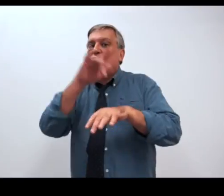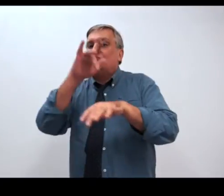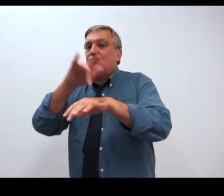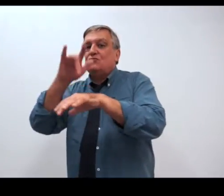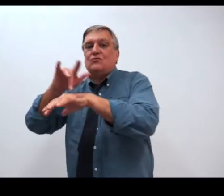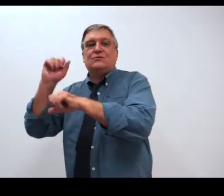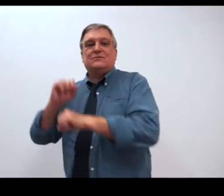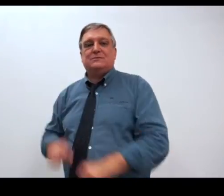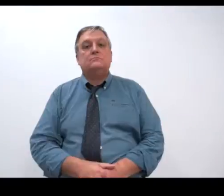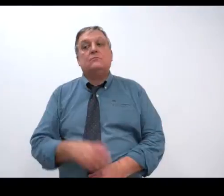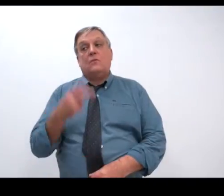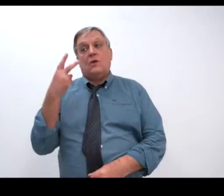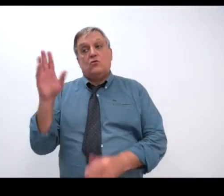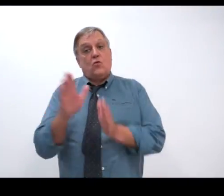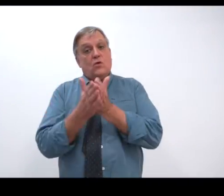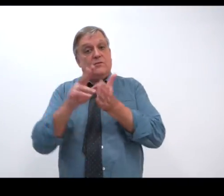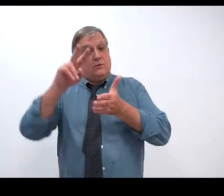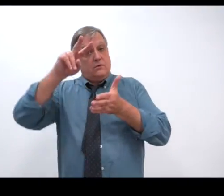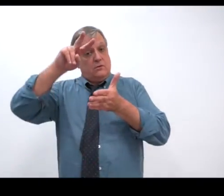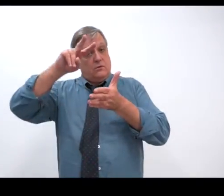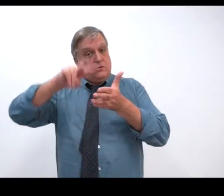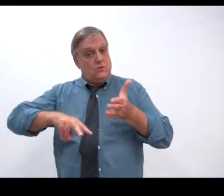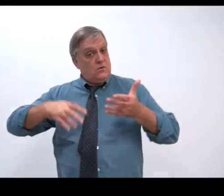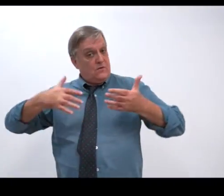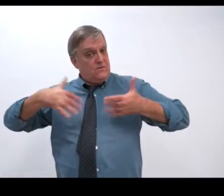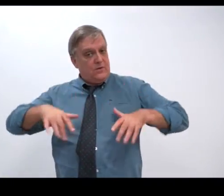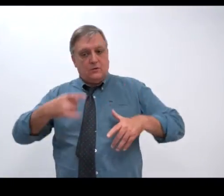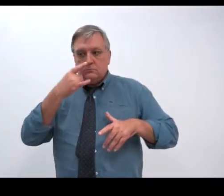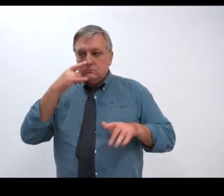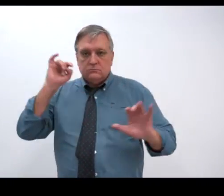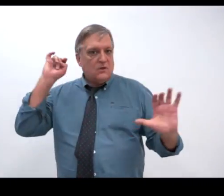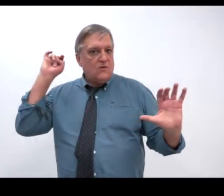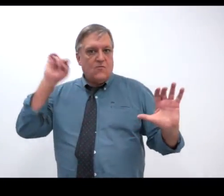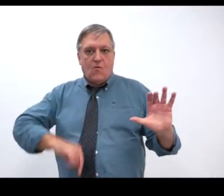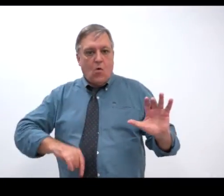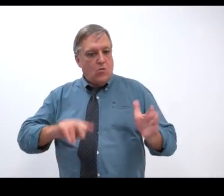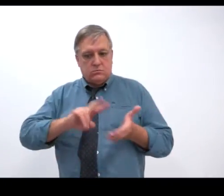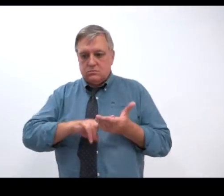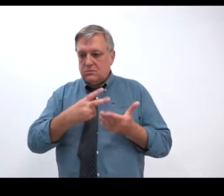conférences. Il s'est ainsi initié à d'autres cultures sourdes.